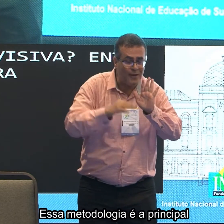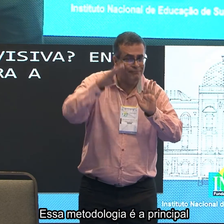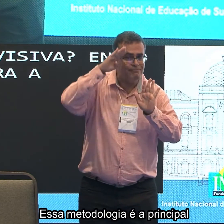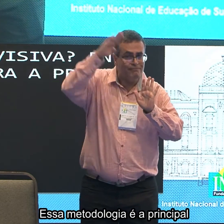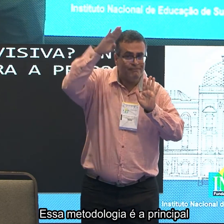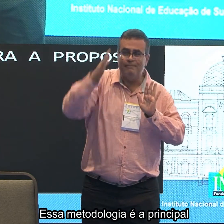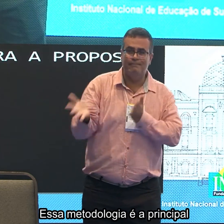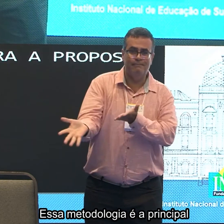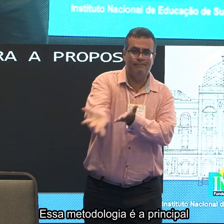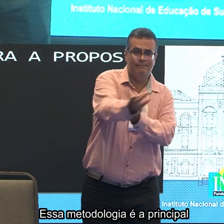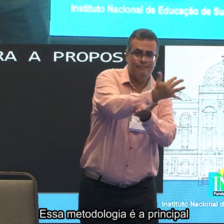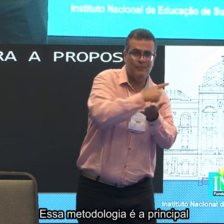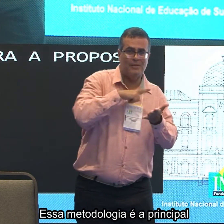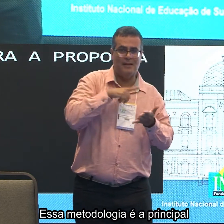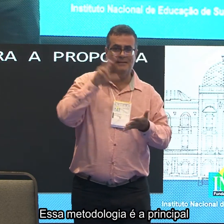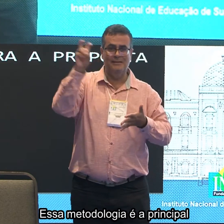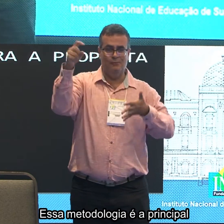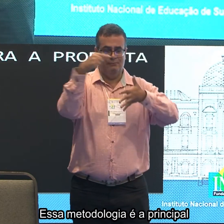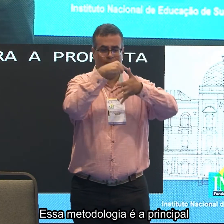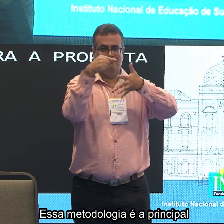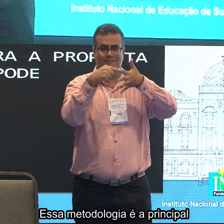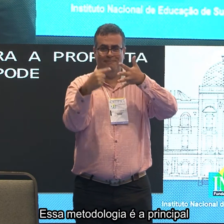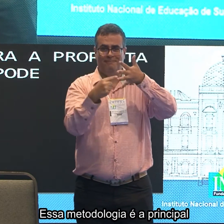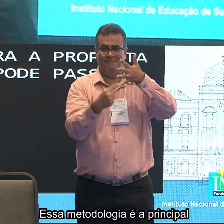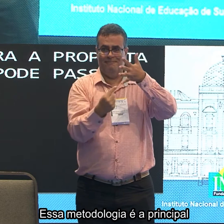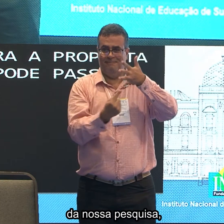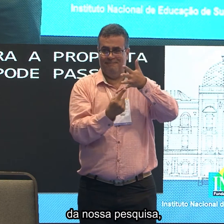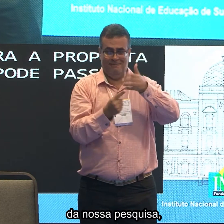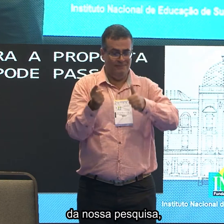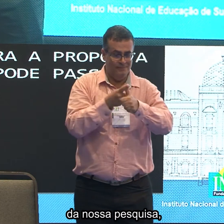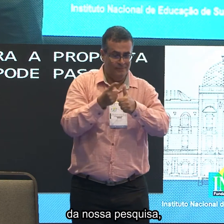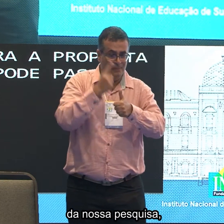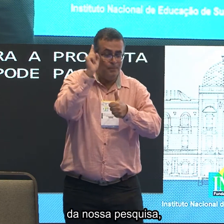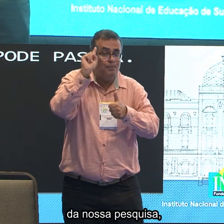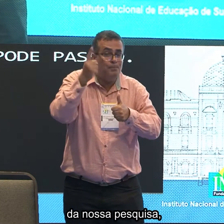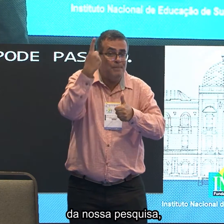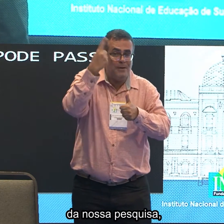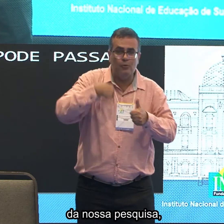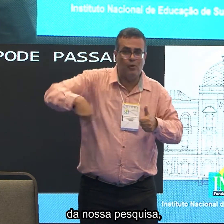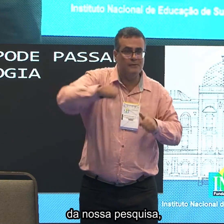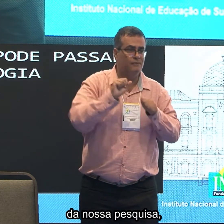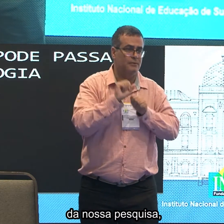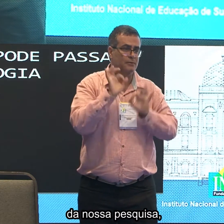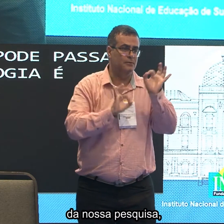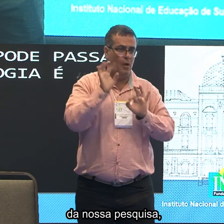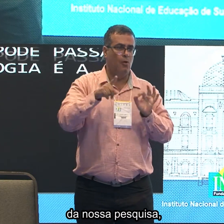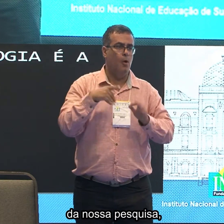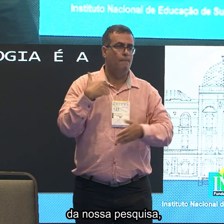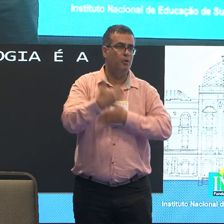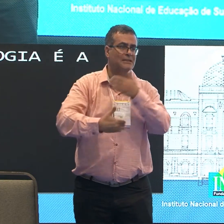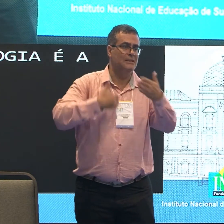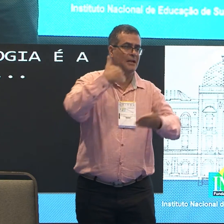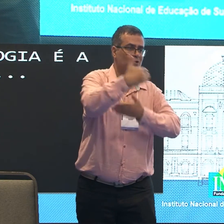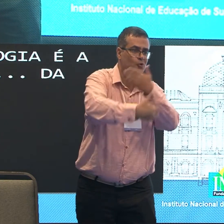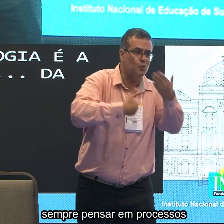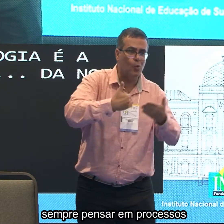Então, essa metodologia é a principal da nossa pesquisa, do nosso projeto.